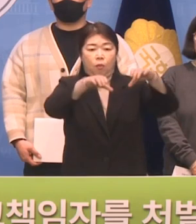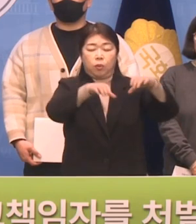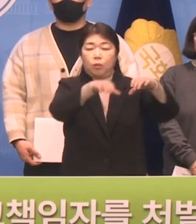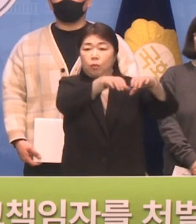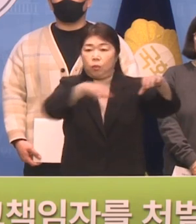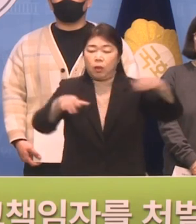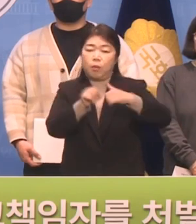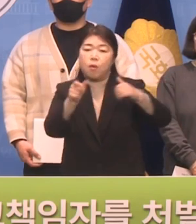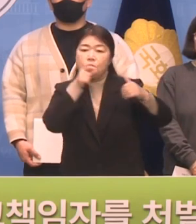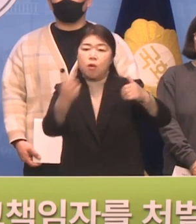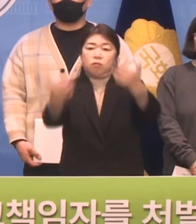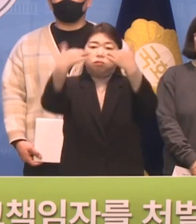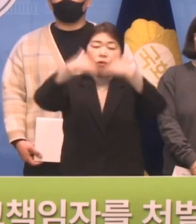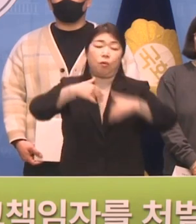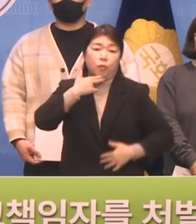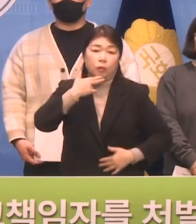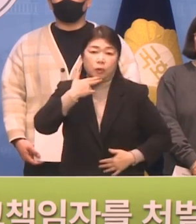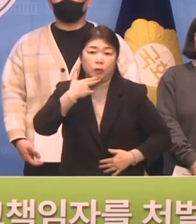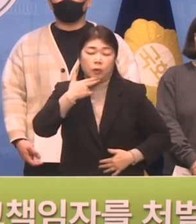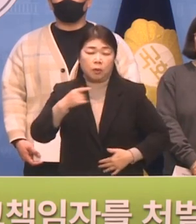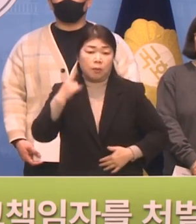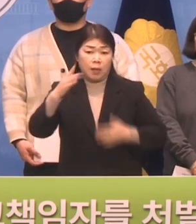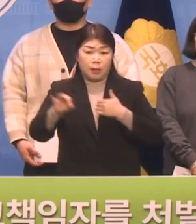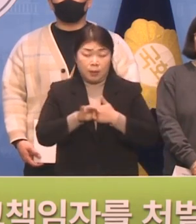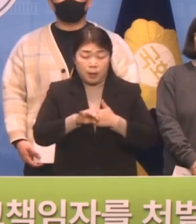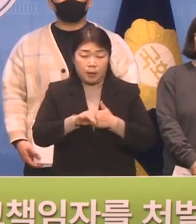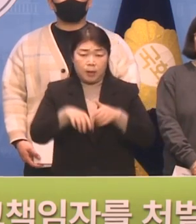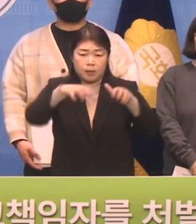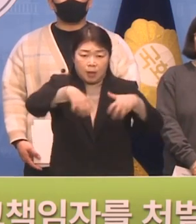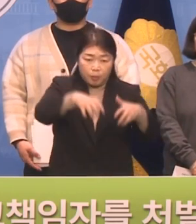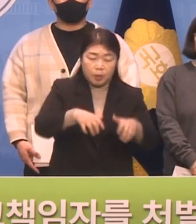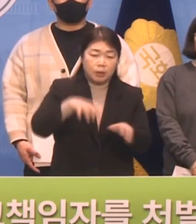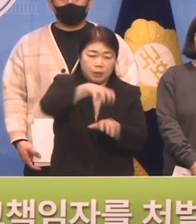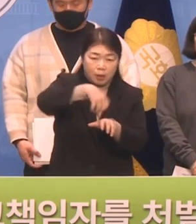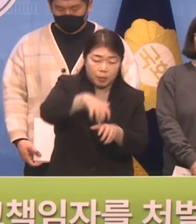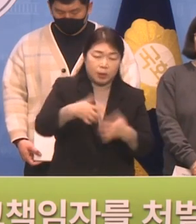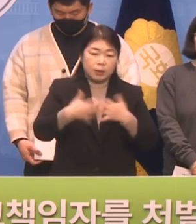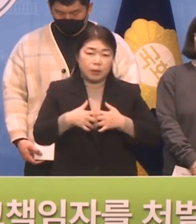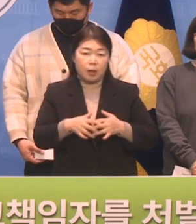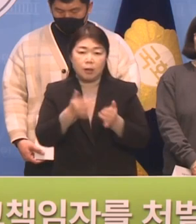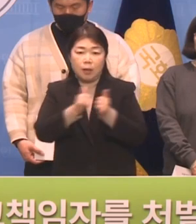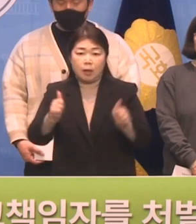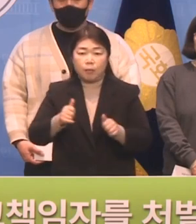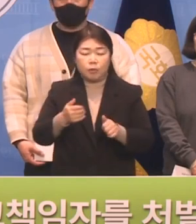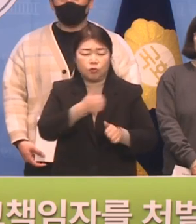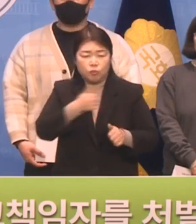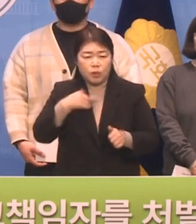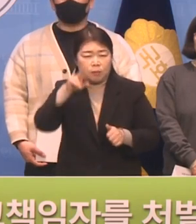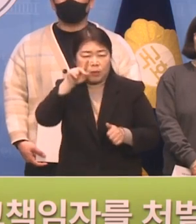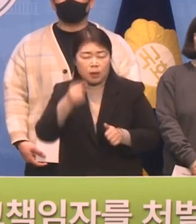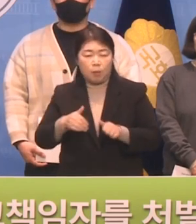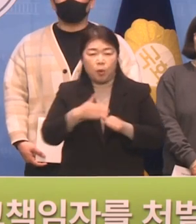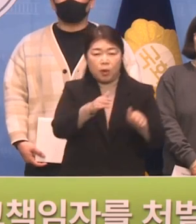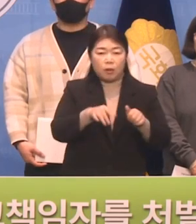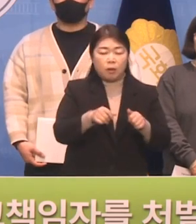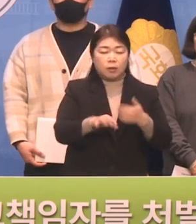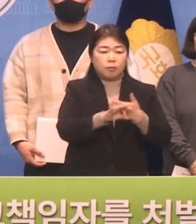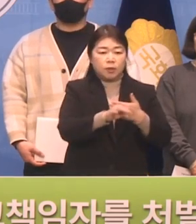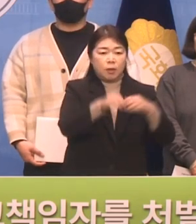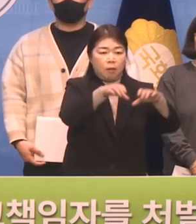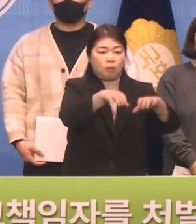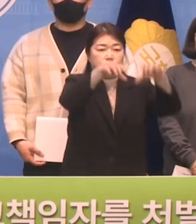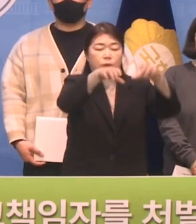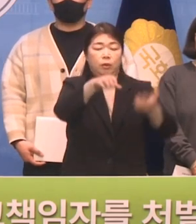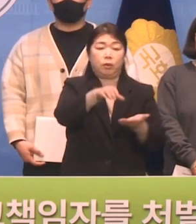재방 붕괴를 막거나 지연시킬 수도 있었습니다. 하지만 이런 기회도 무산되었습니다. 임시재방의